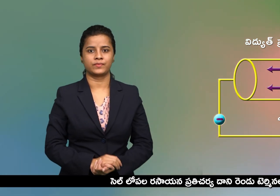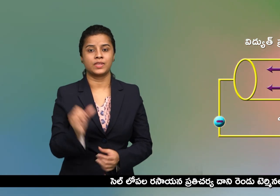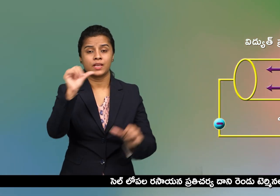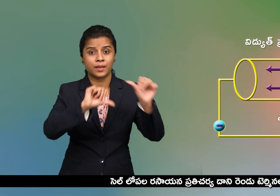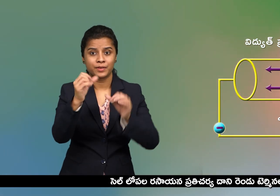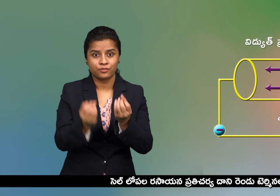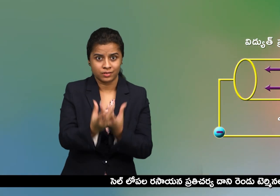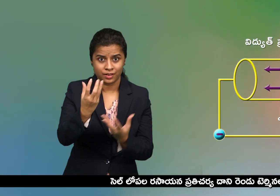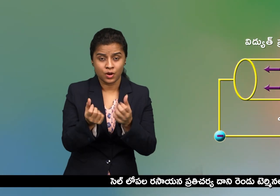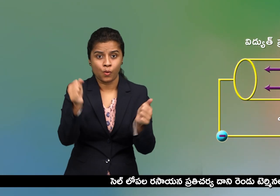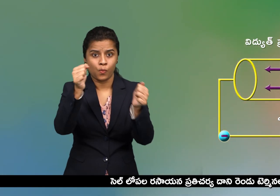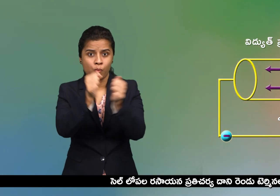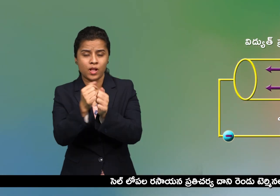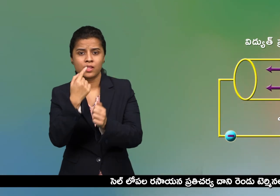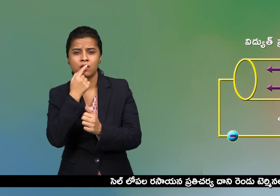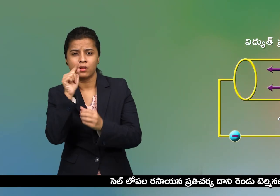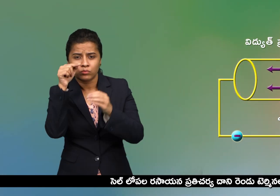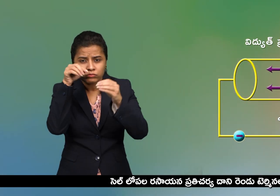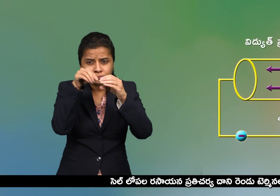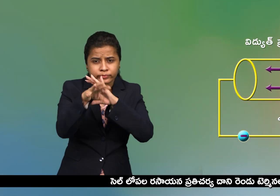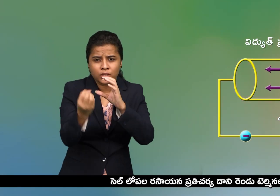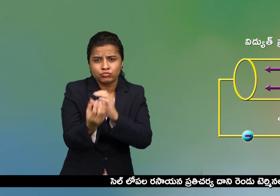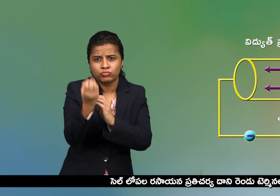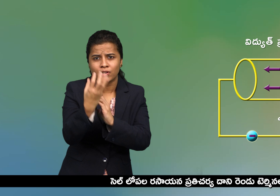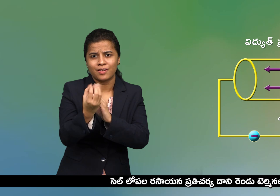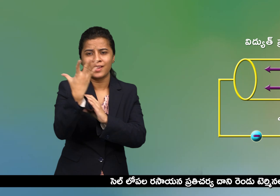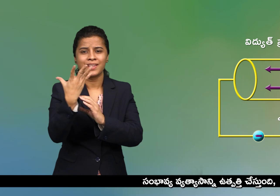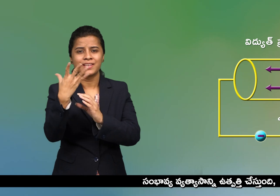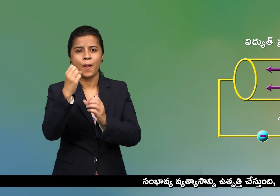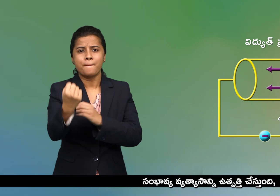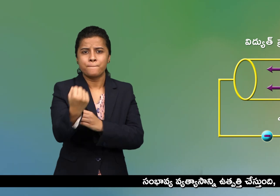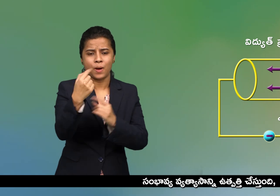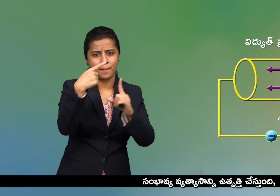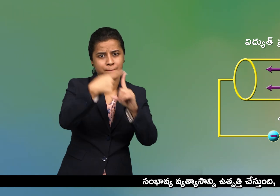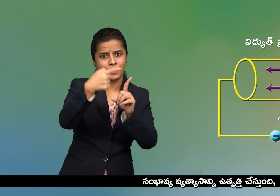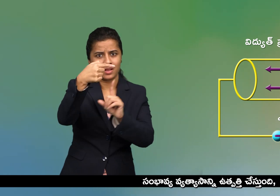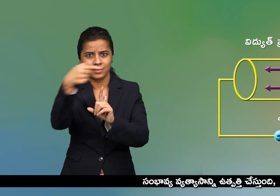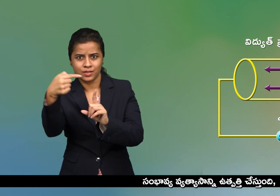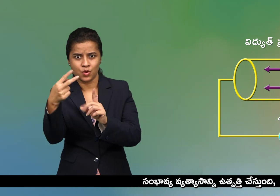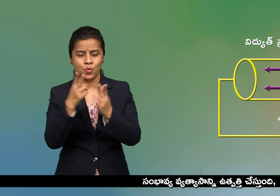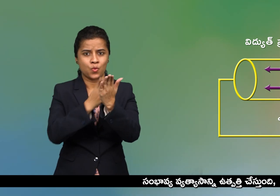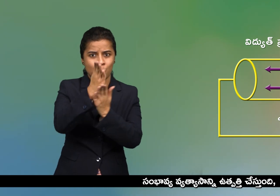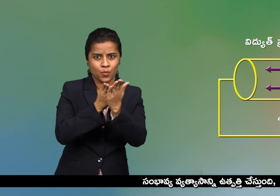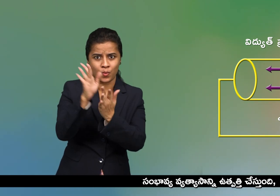సెల్ లోపలి రసాయన ప్రతిచర్య దాని రెండు టెర్మినల్స్ మధ్య సంభావ్య వ్యత్యాసాన్ని ఉత్పత్తి చేస్తుంది.